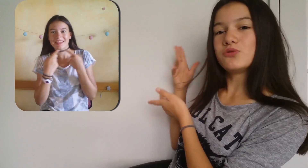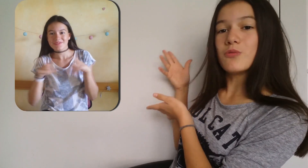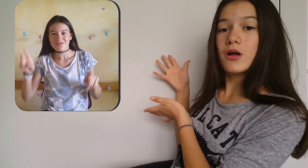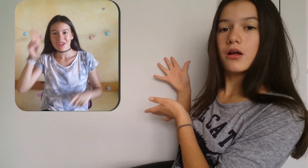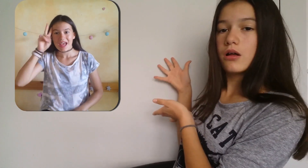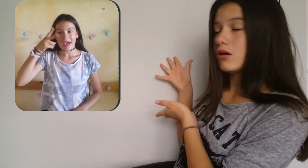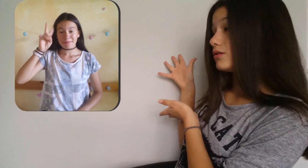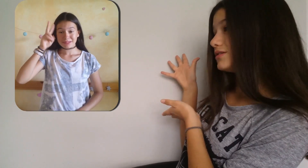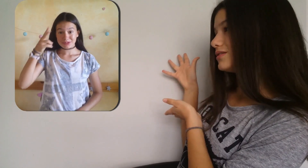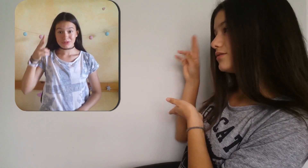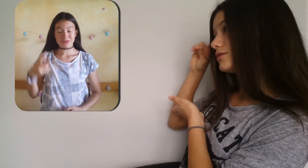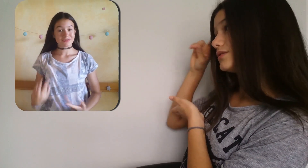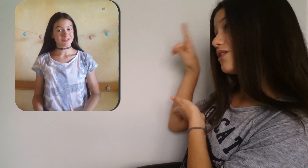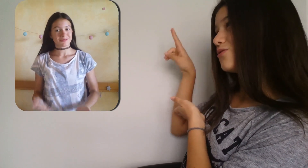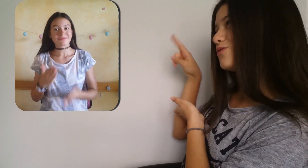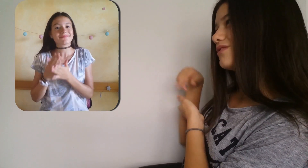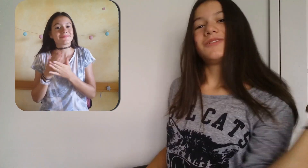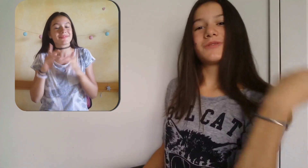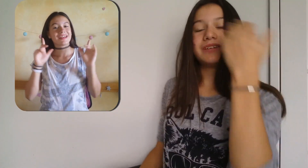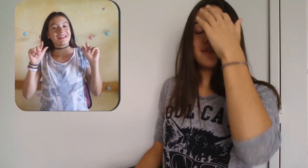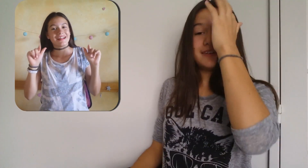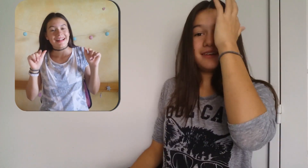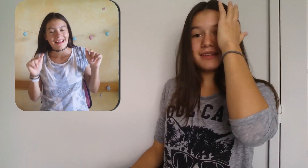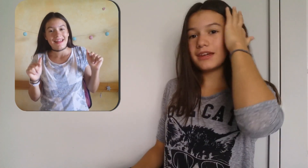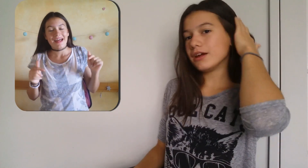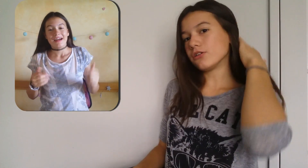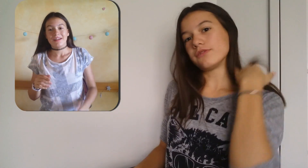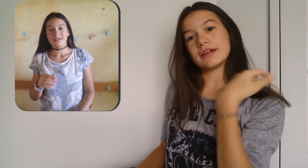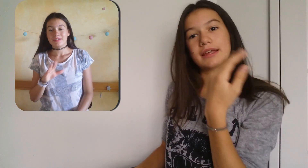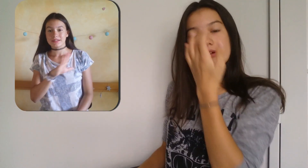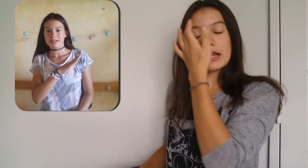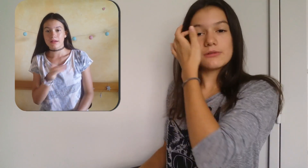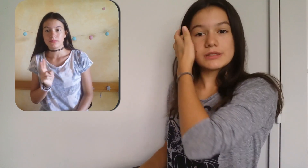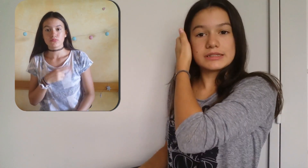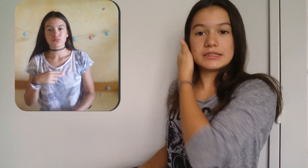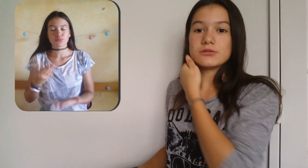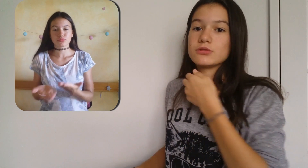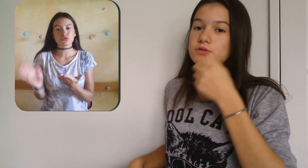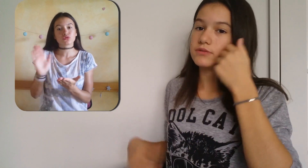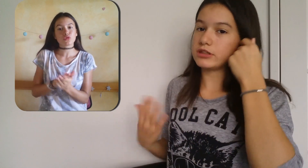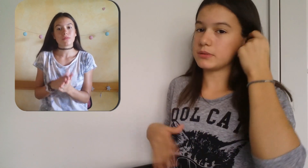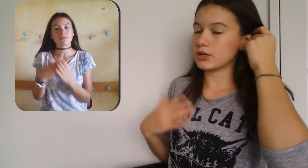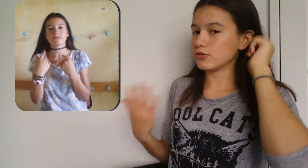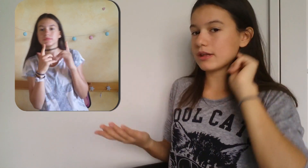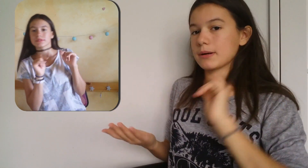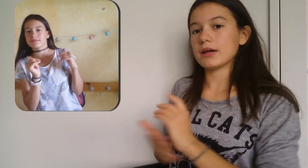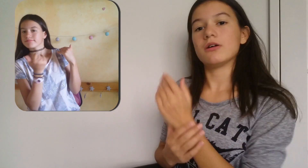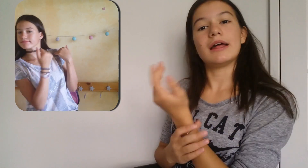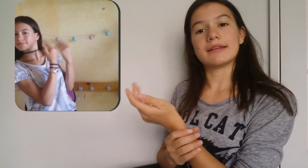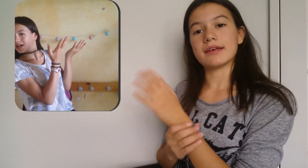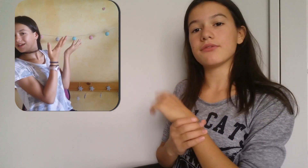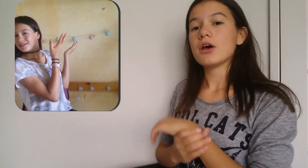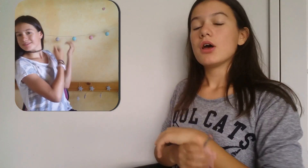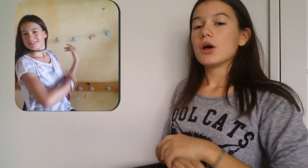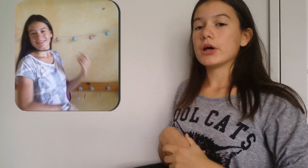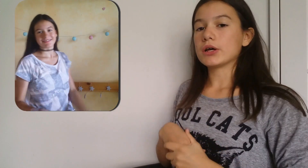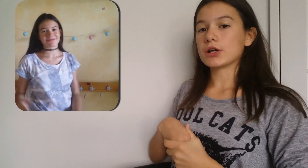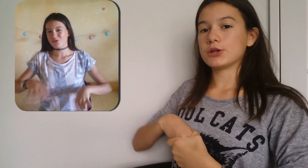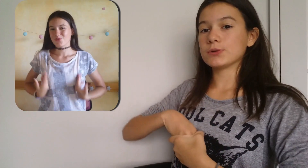y a mon double. Salut! Donc il va signer en fait avec la langue des signes que je vais vous expliquer juste après en